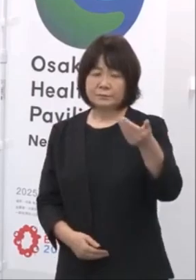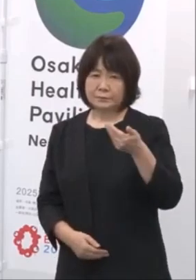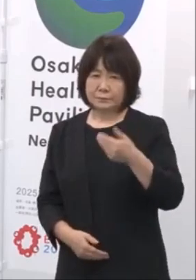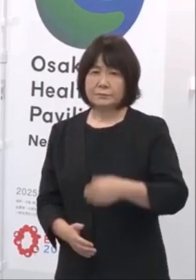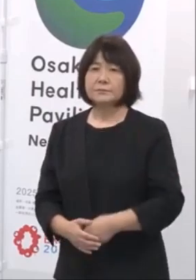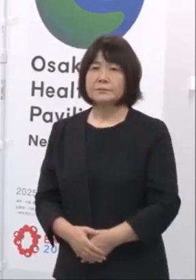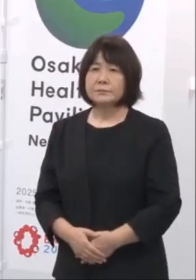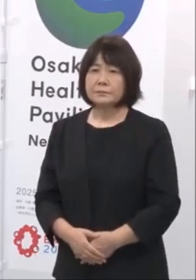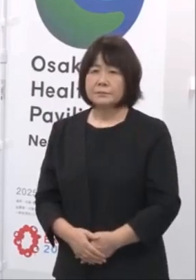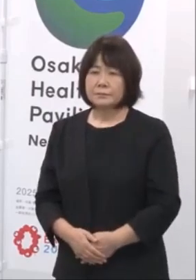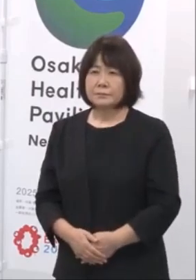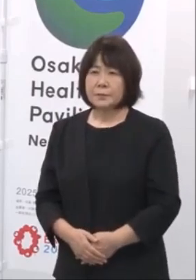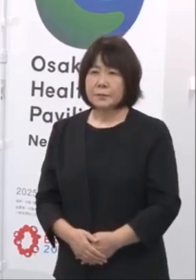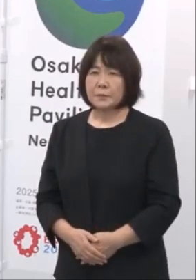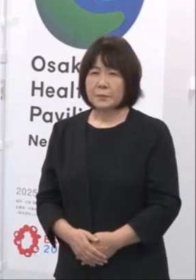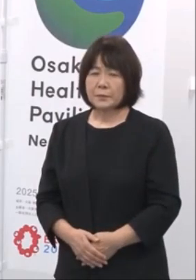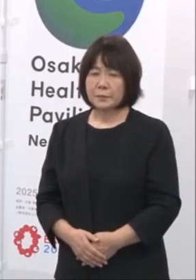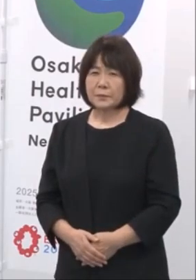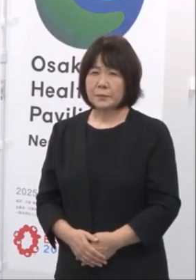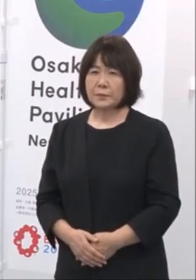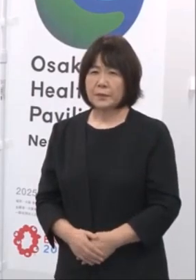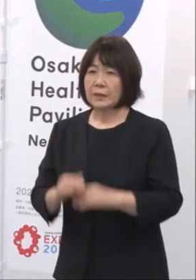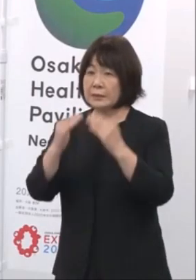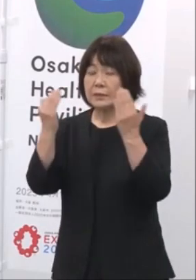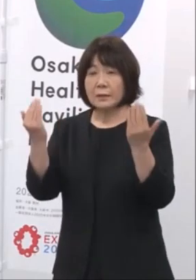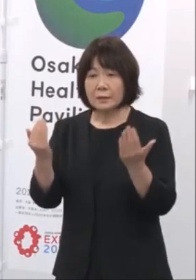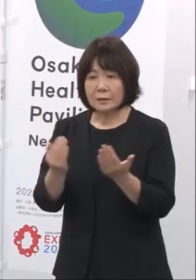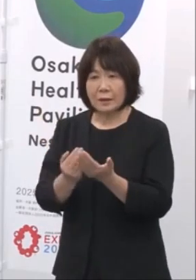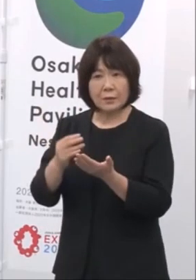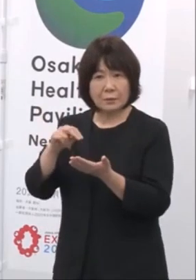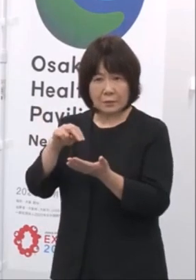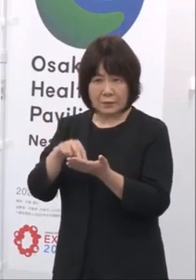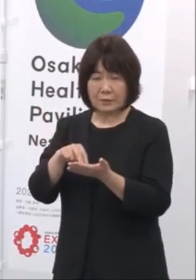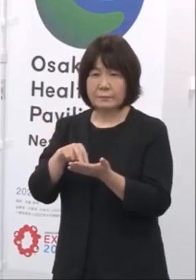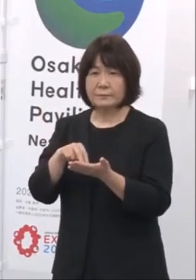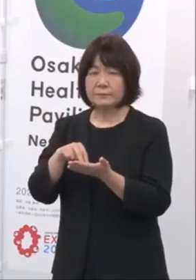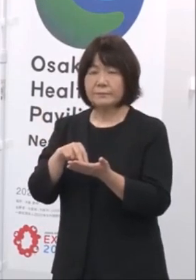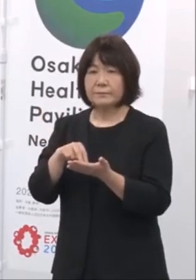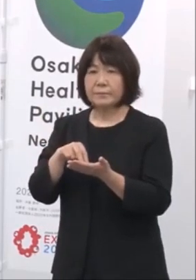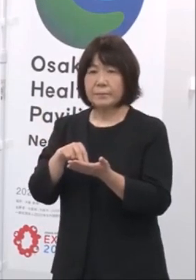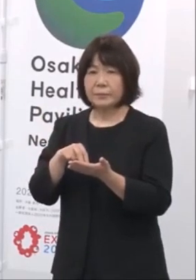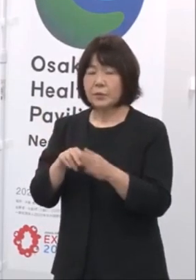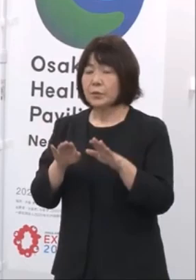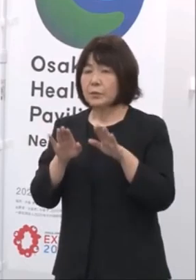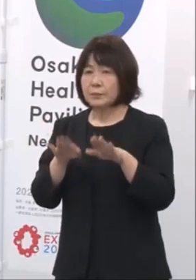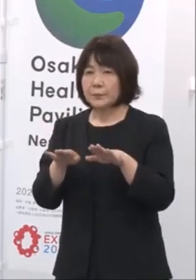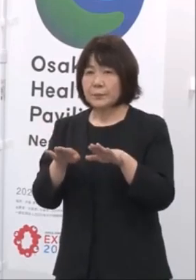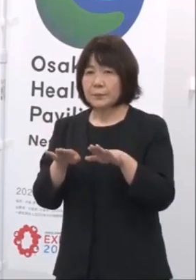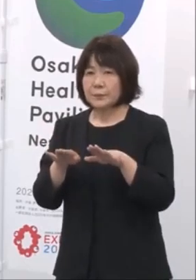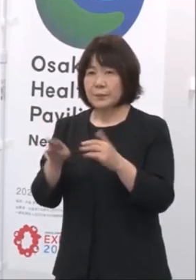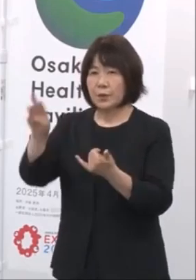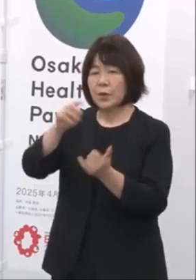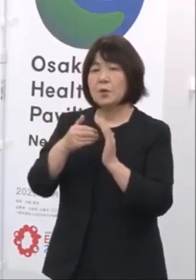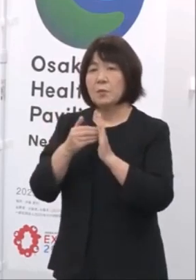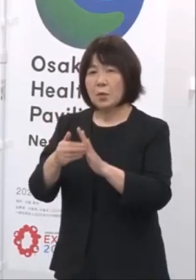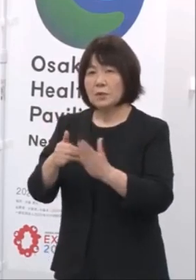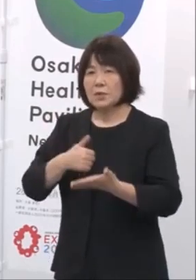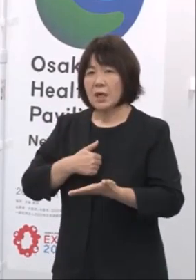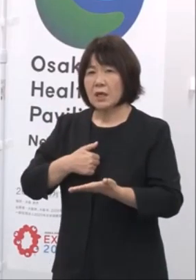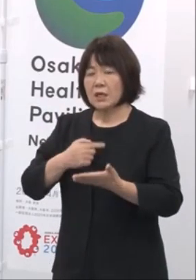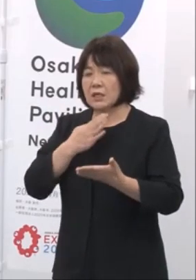まあ、ちょっとまだまだあるんですけど、こう全体としてはですね、今回の防災実施計画